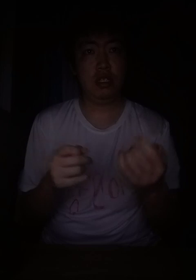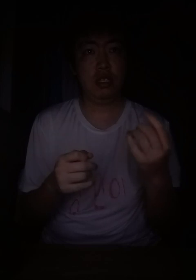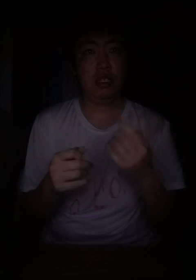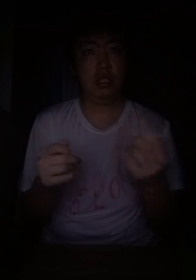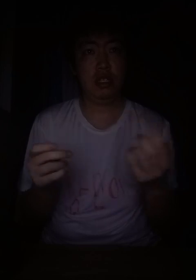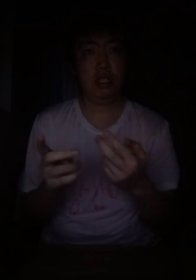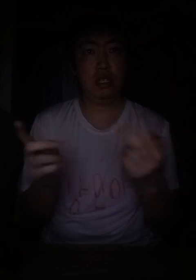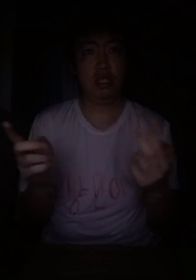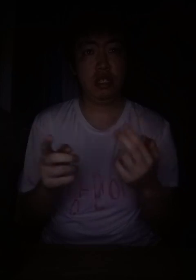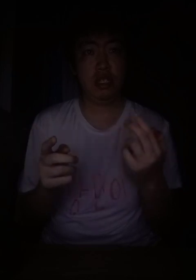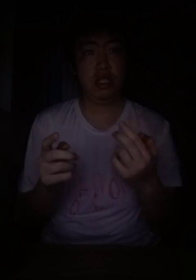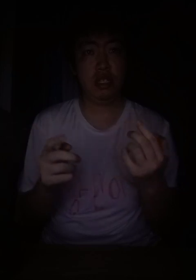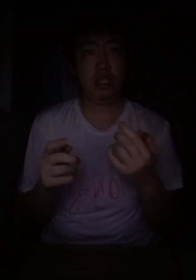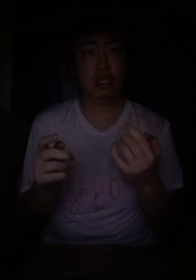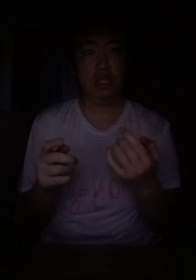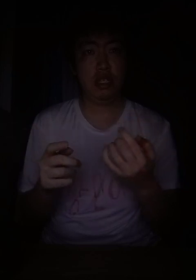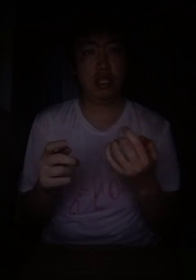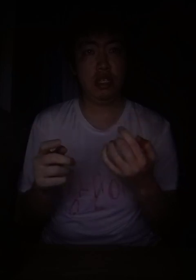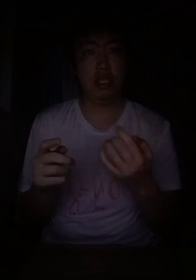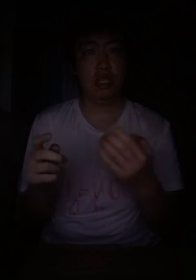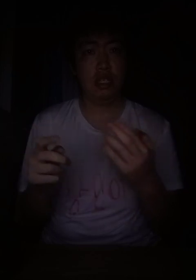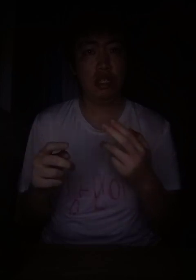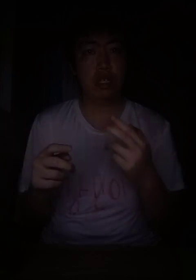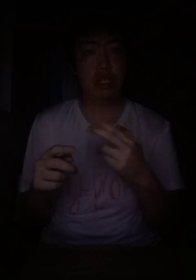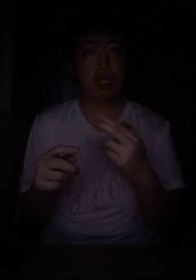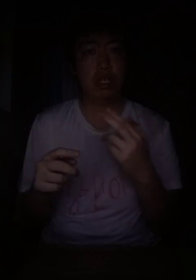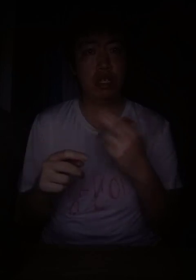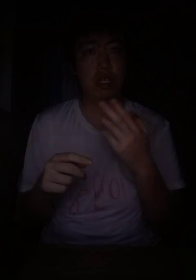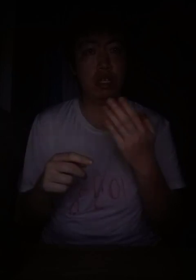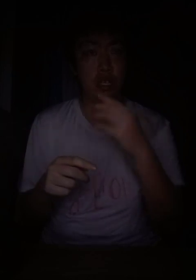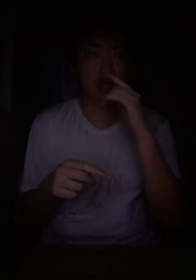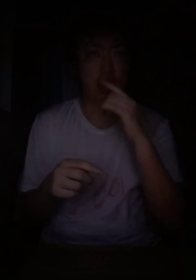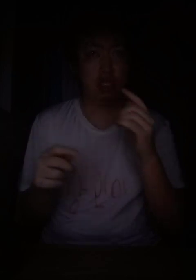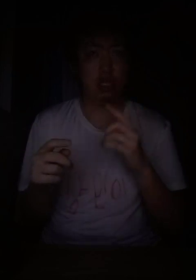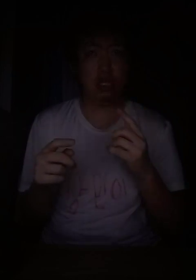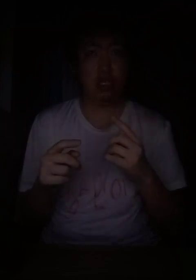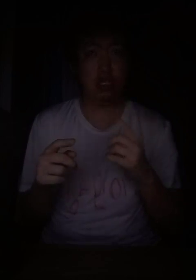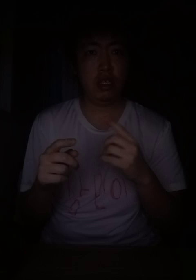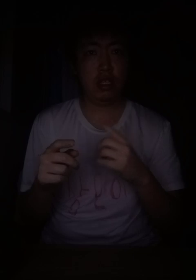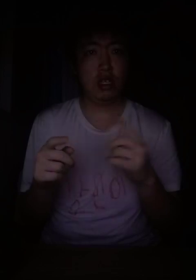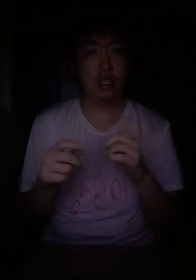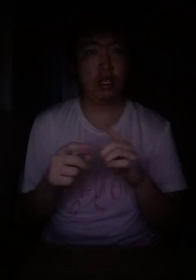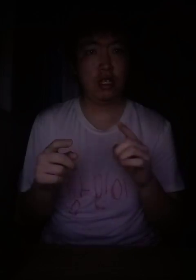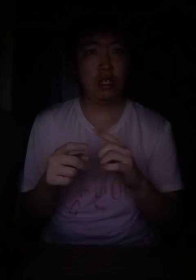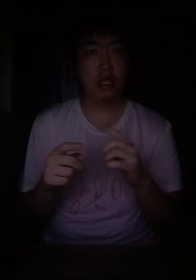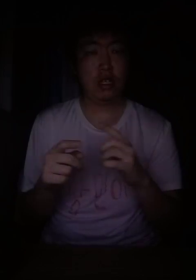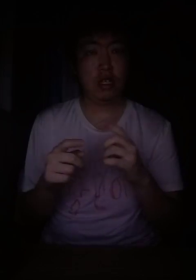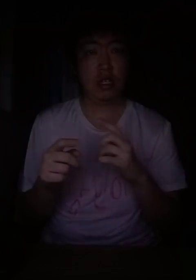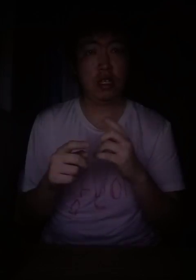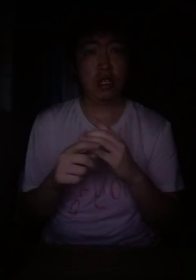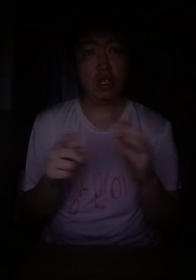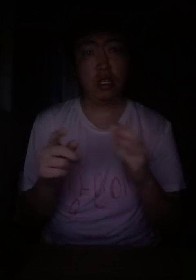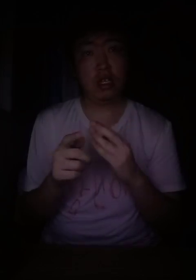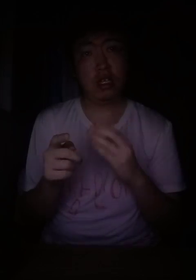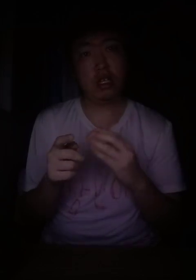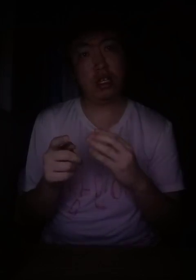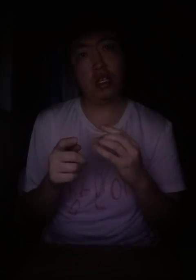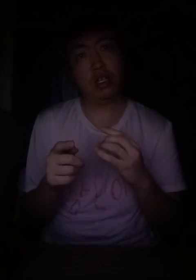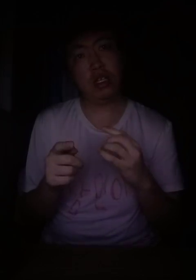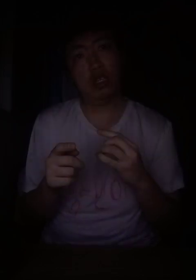무인 전동차의 경우 이렇게 비상정지 버튼이 달려 있습니다. 단단한 플라스틱 덮개로 덮여 있는데요. 이 버튼을 누르게